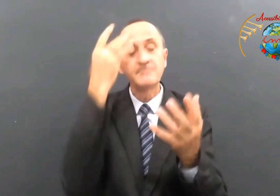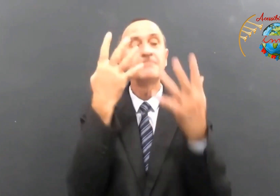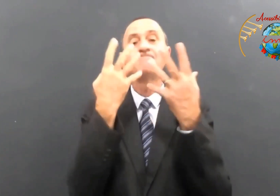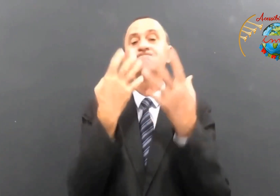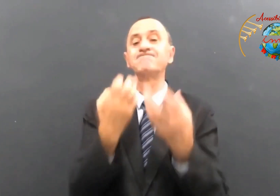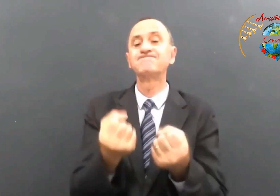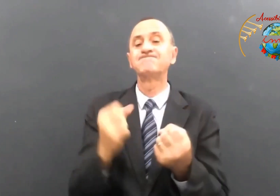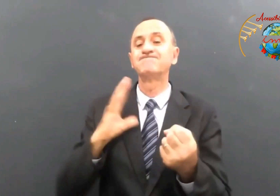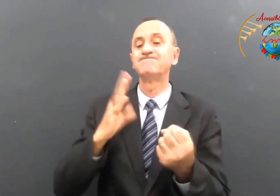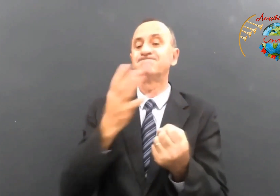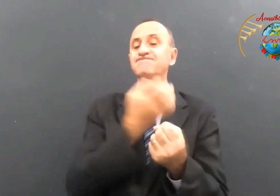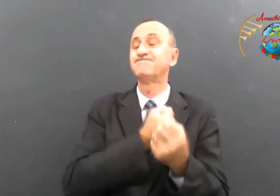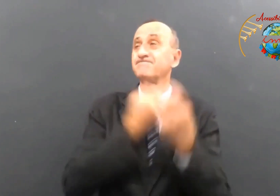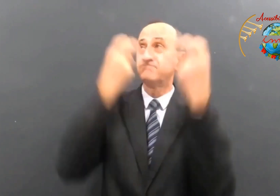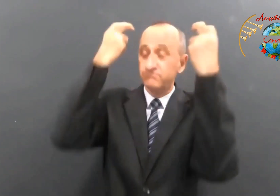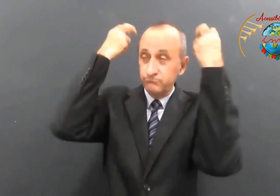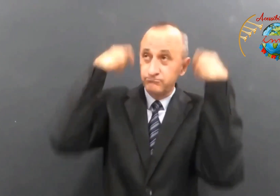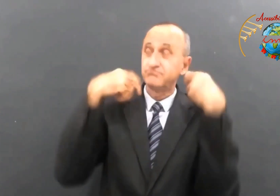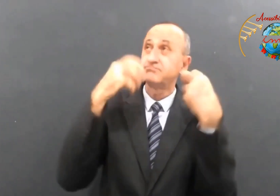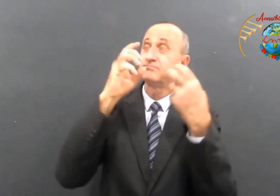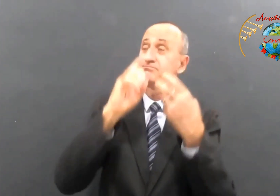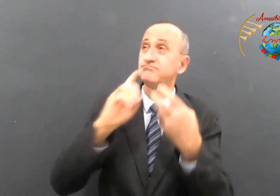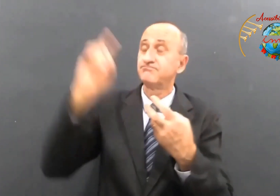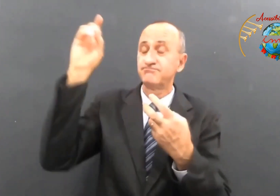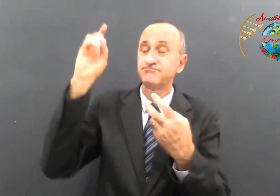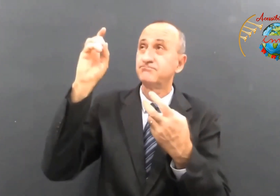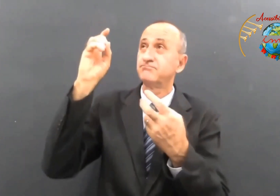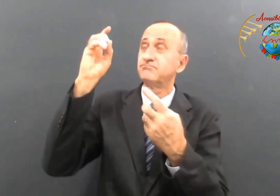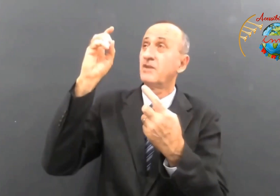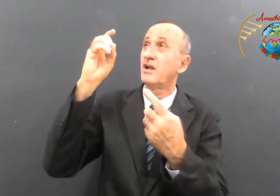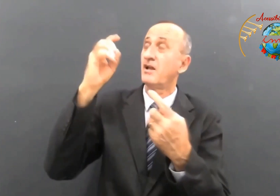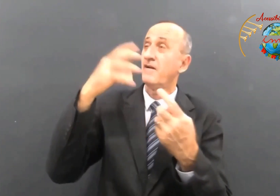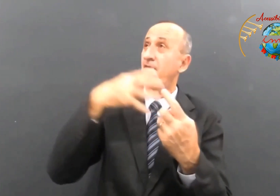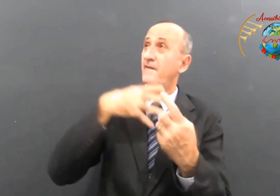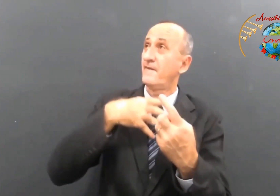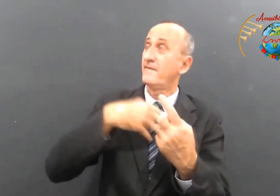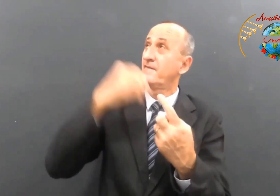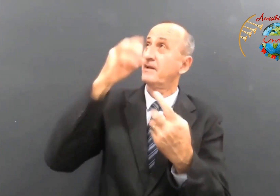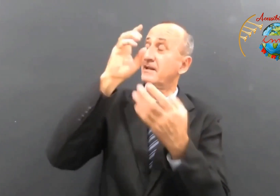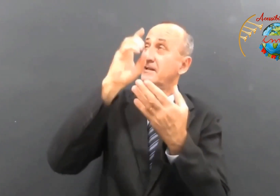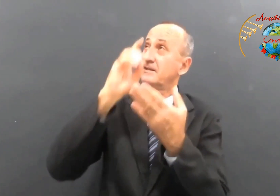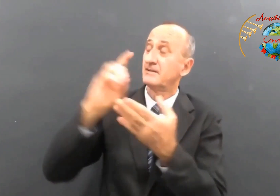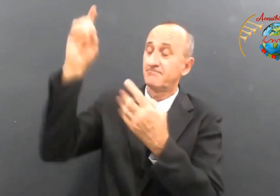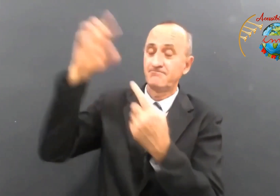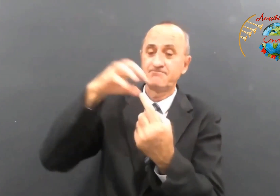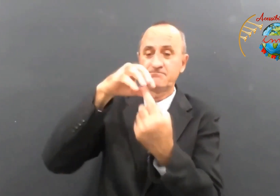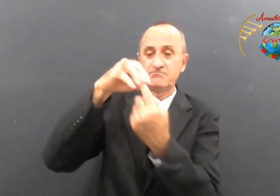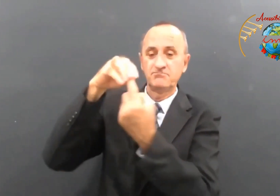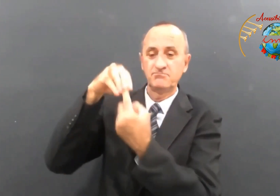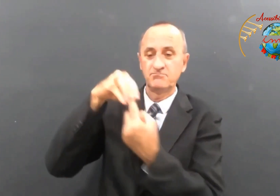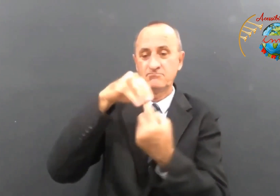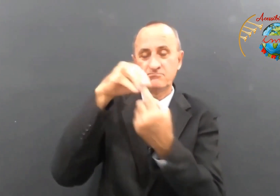Então Deus quer o quê? Que nós tenhamos experiência de salvação, aceitar Jesus Cristo como o único Salvador, o Cordeiro de Deus,